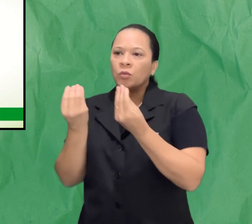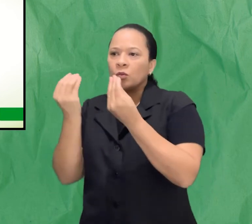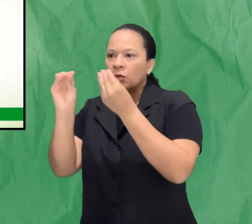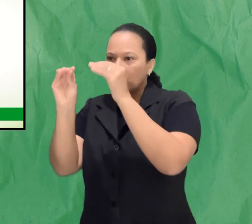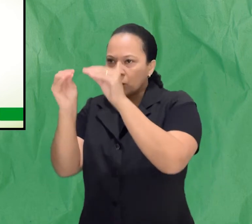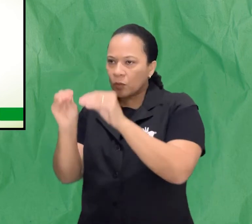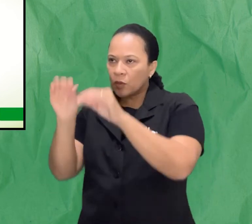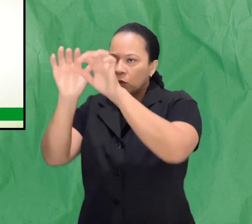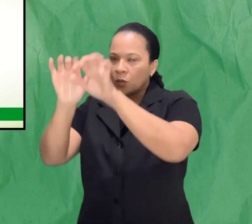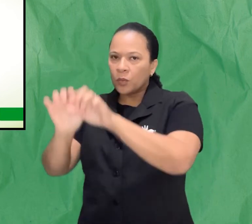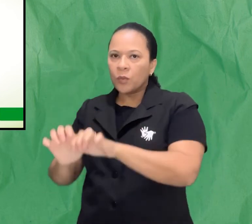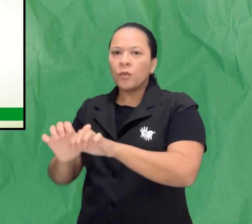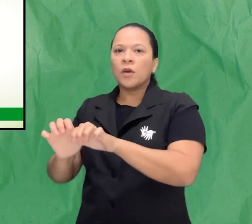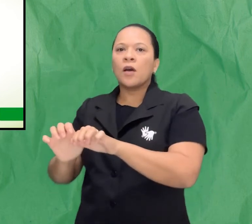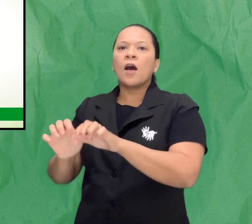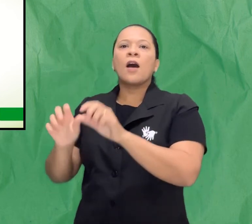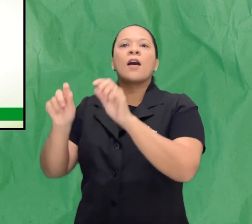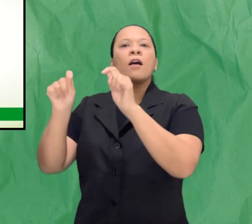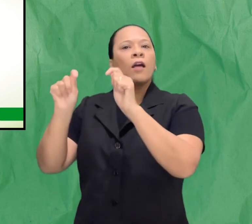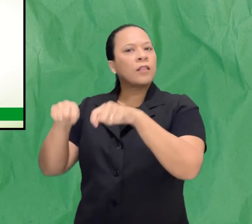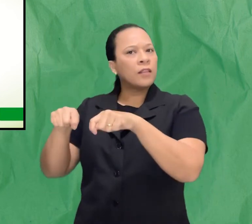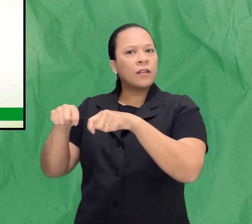suporta.